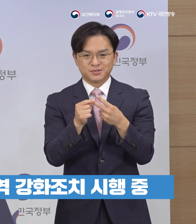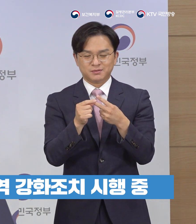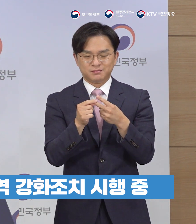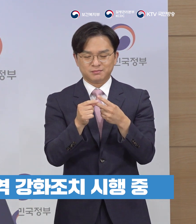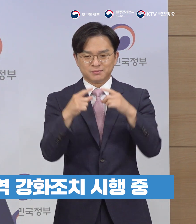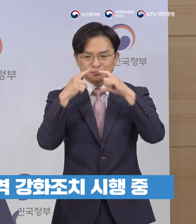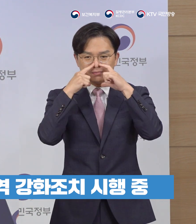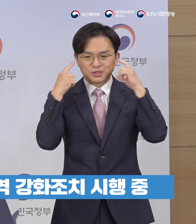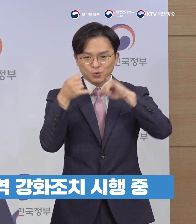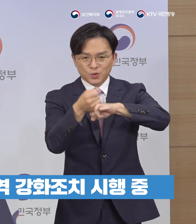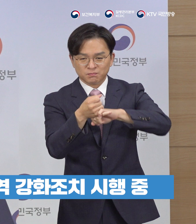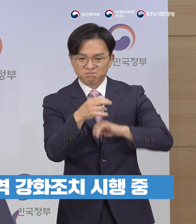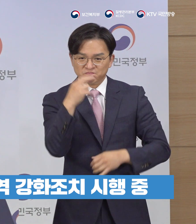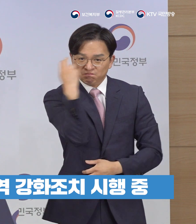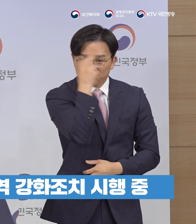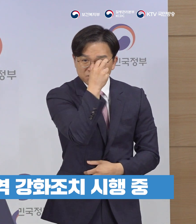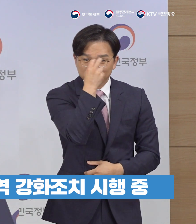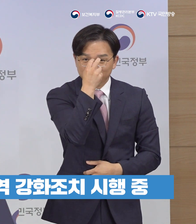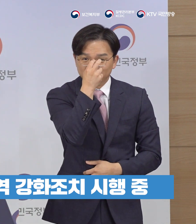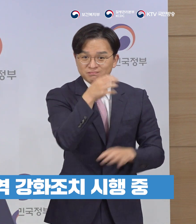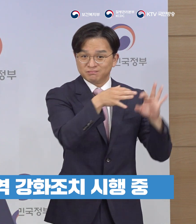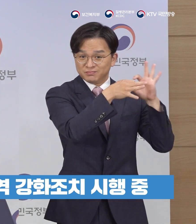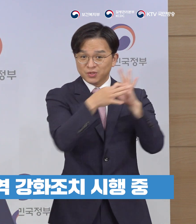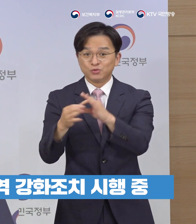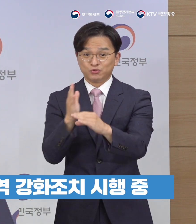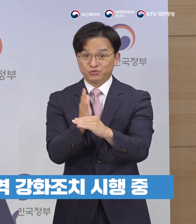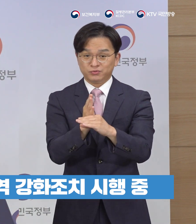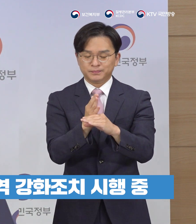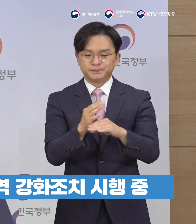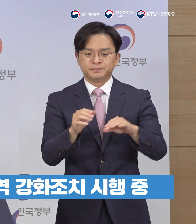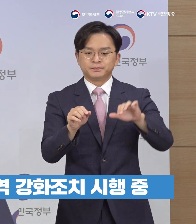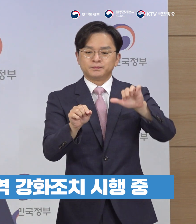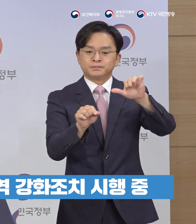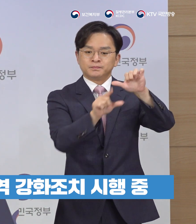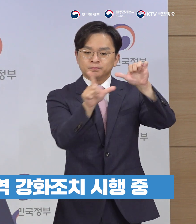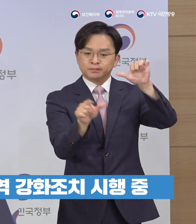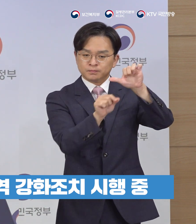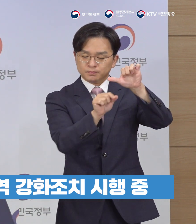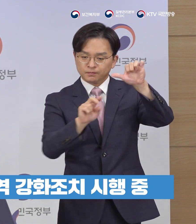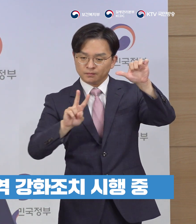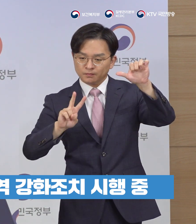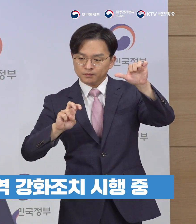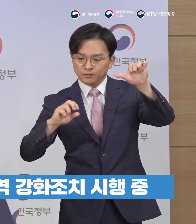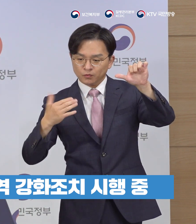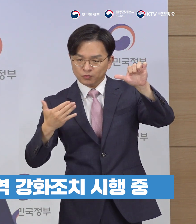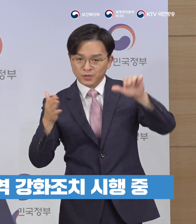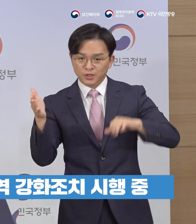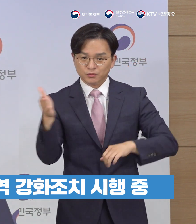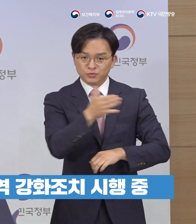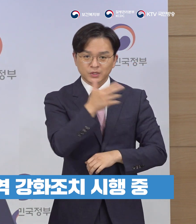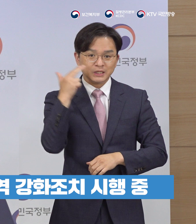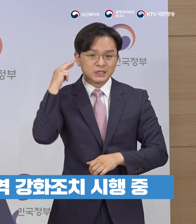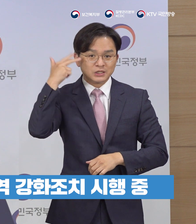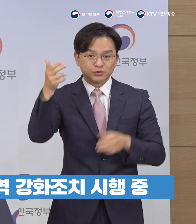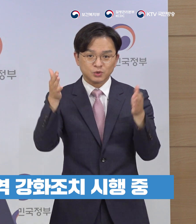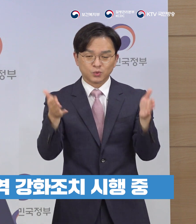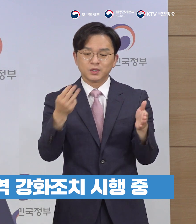다중이용시설의 방역수칙을 의무화하는 강도 높은 방역 강화 조치를 시행해 오고 있습니다.